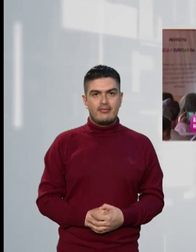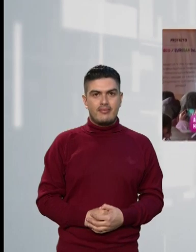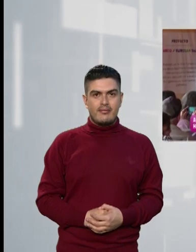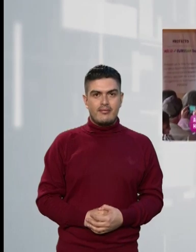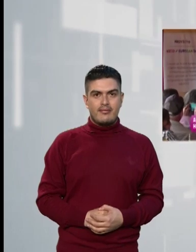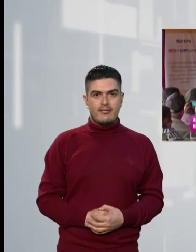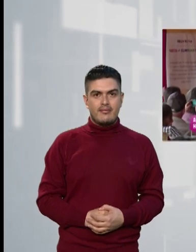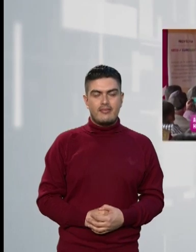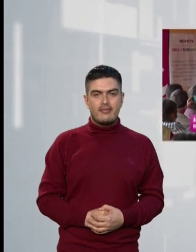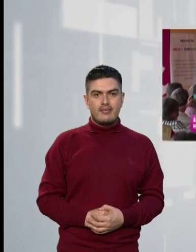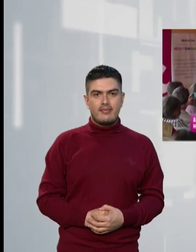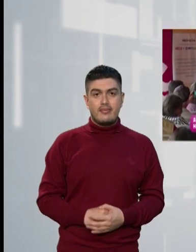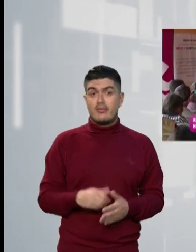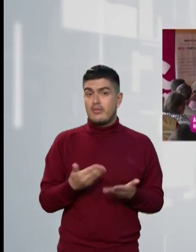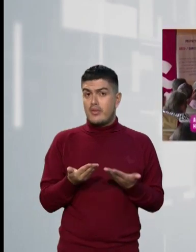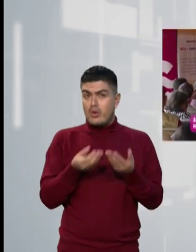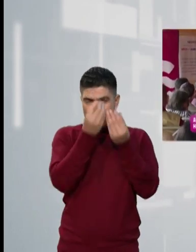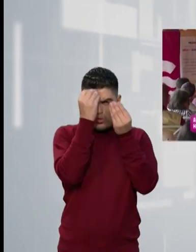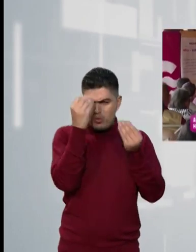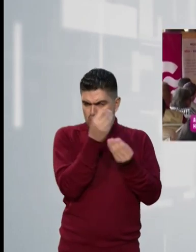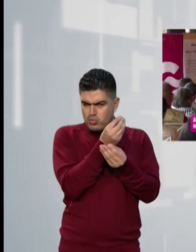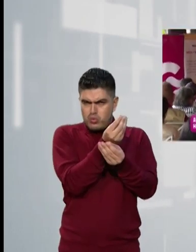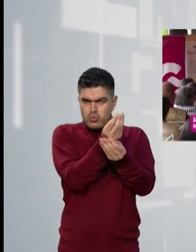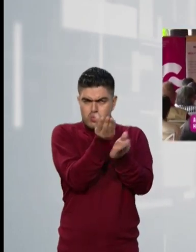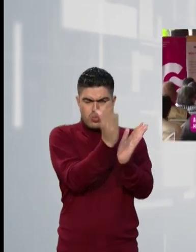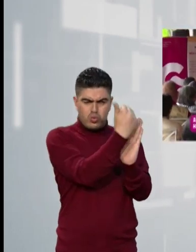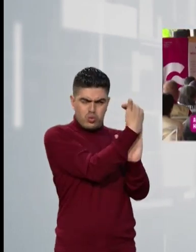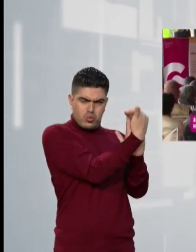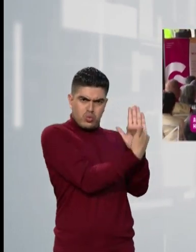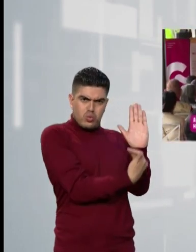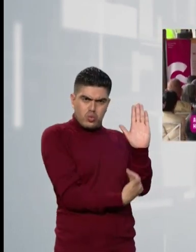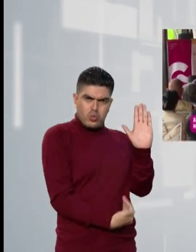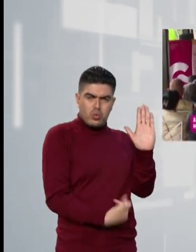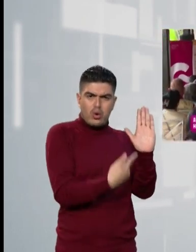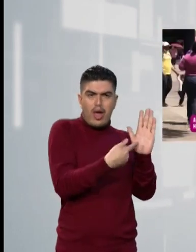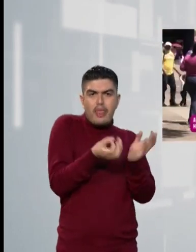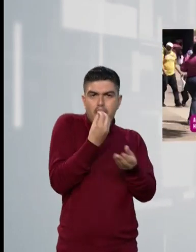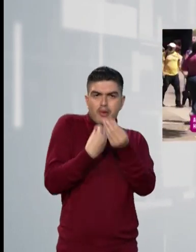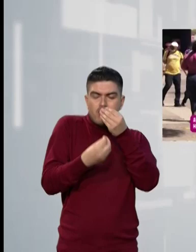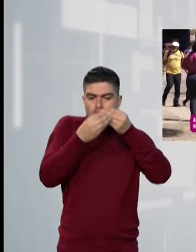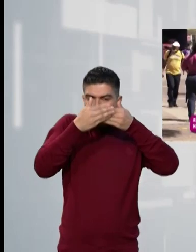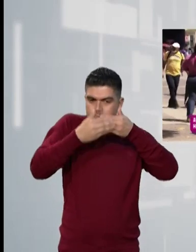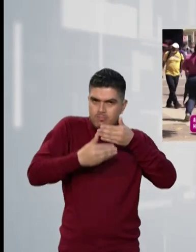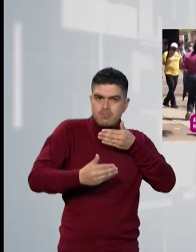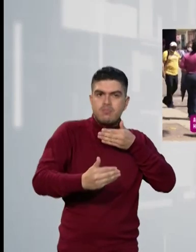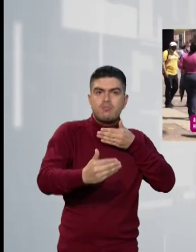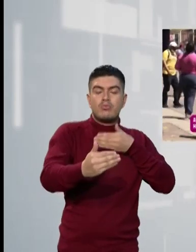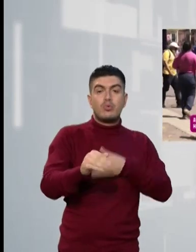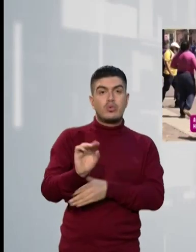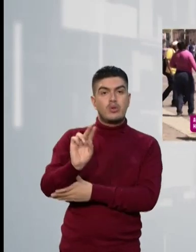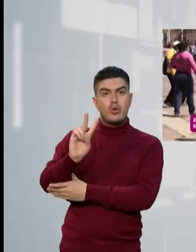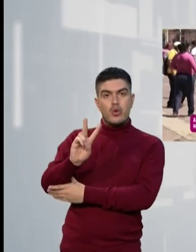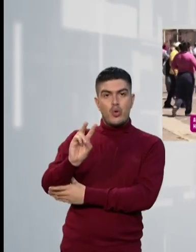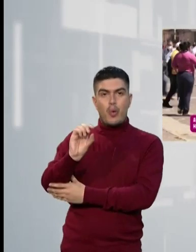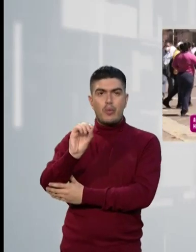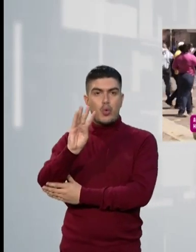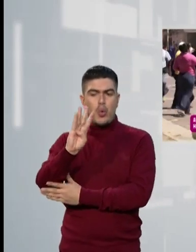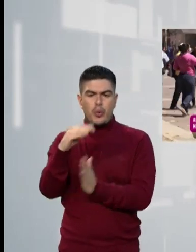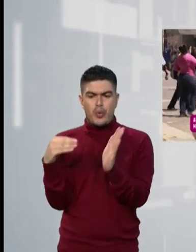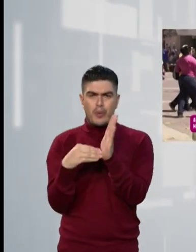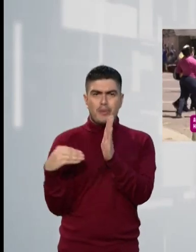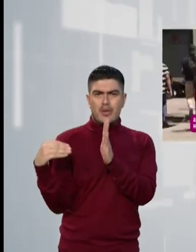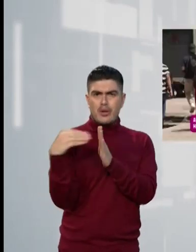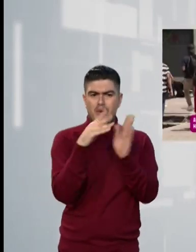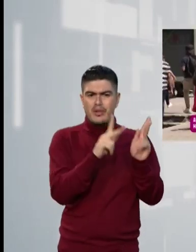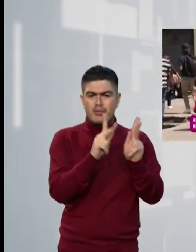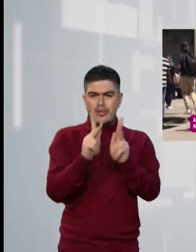Romero según el informe de la clasificación integrada de la seguridad alimentaria en fases alrededor de 2.4 millones de personas